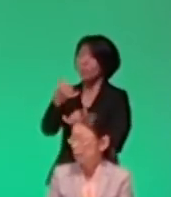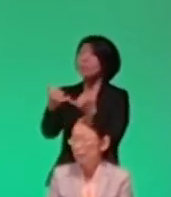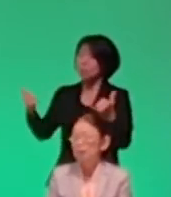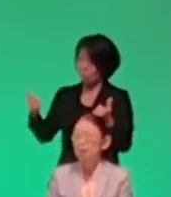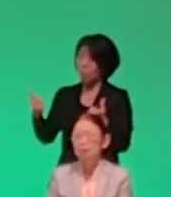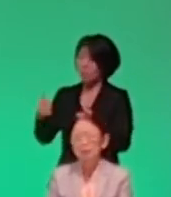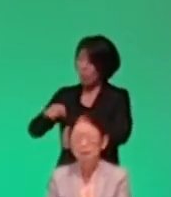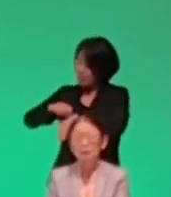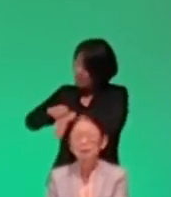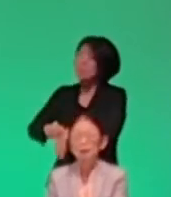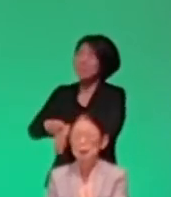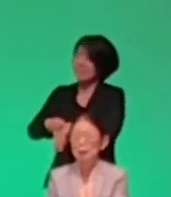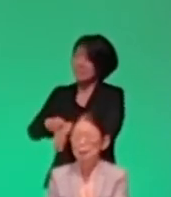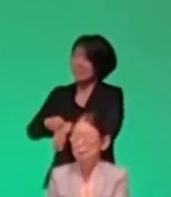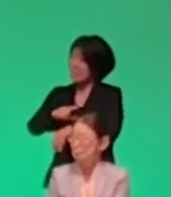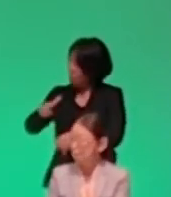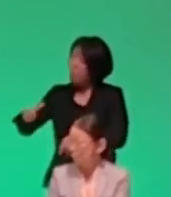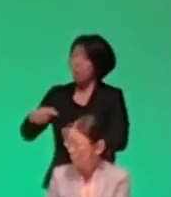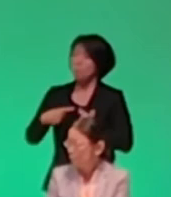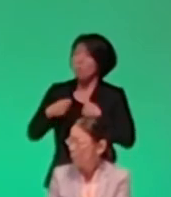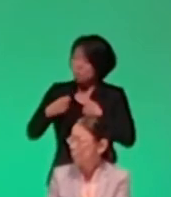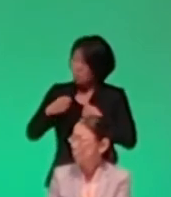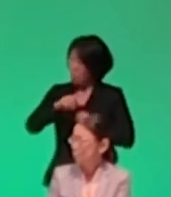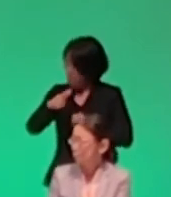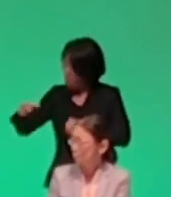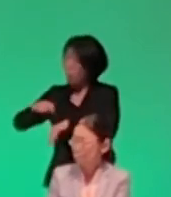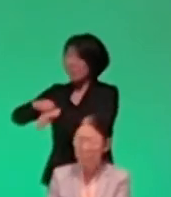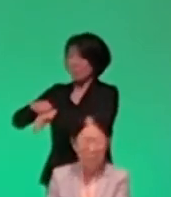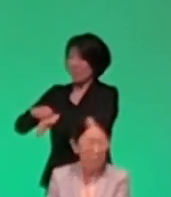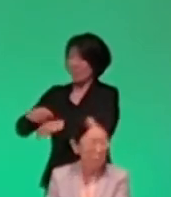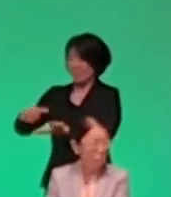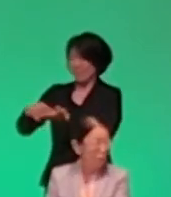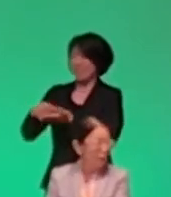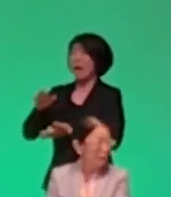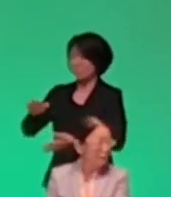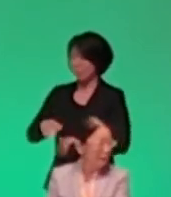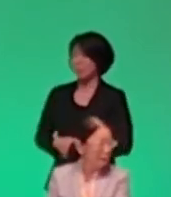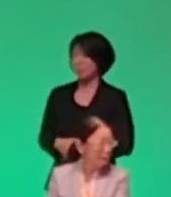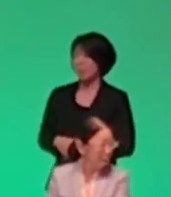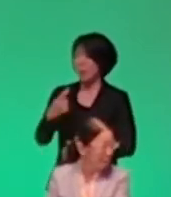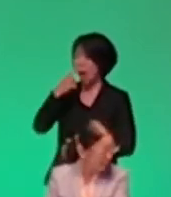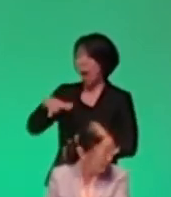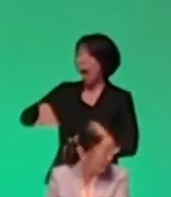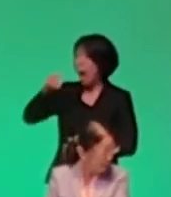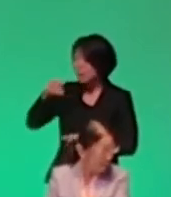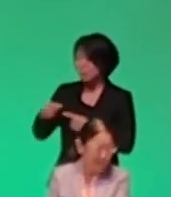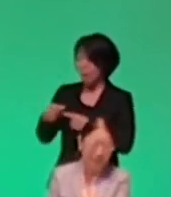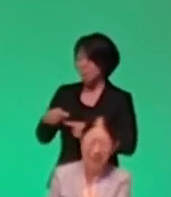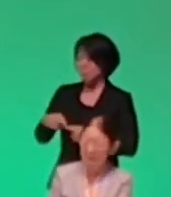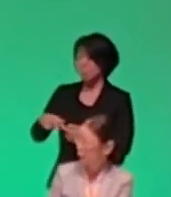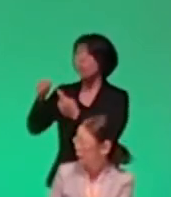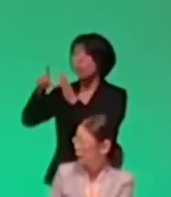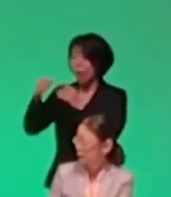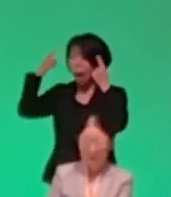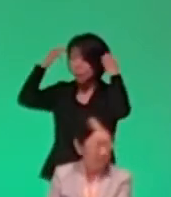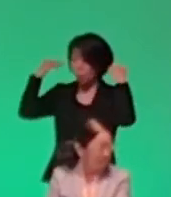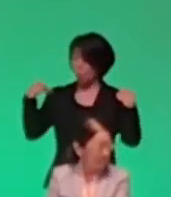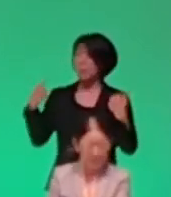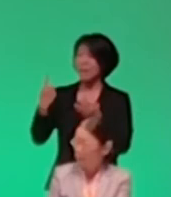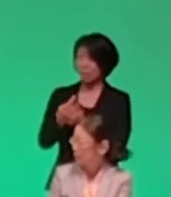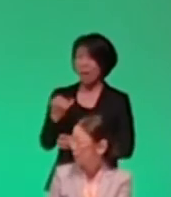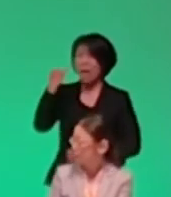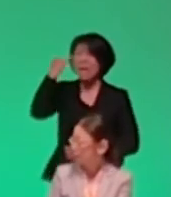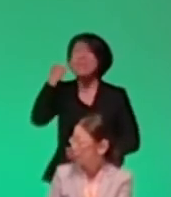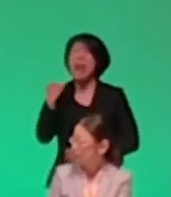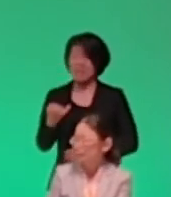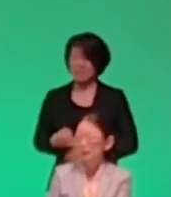ア、服装から何からめっちゃシビア。私なんかもう最初の頃は髪の毛伸ばしただけでいやら